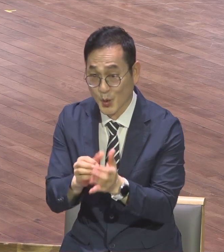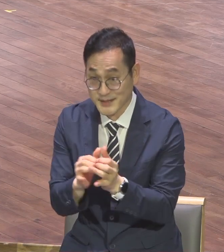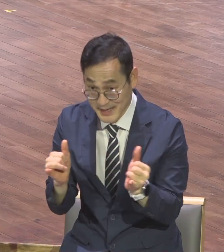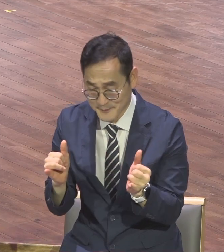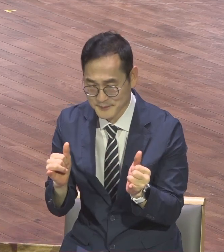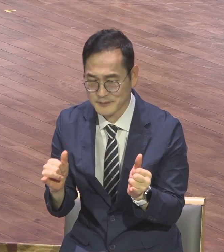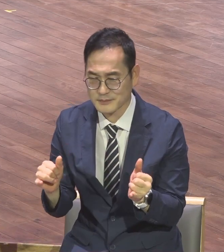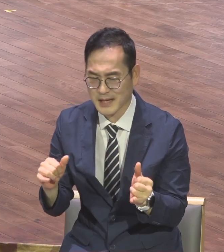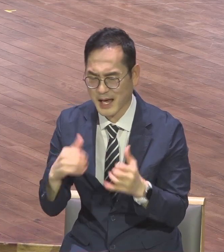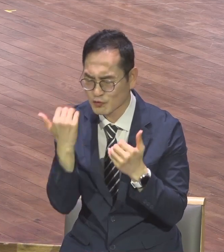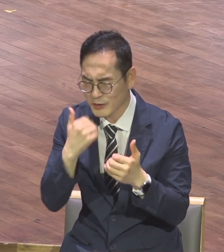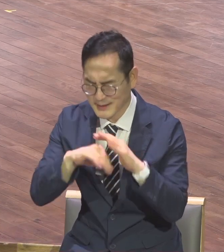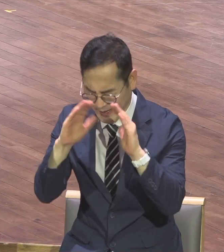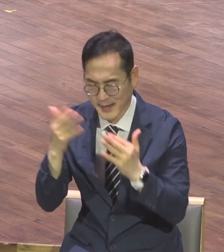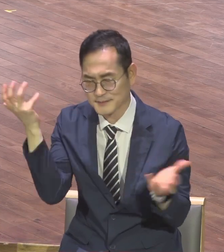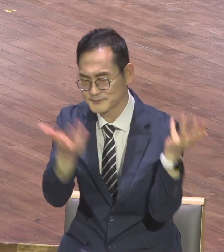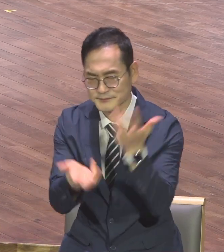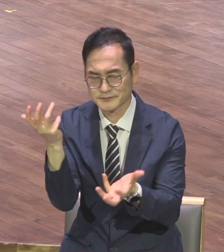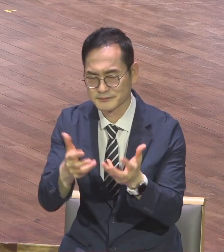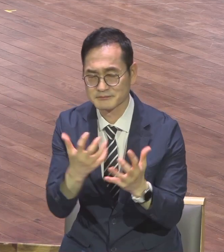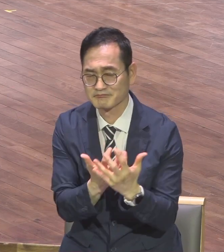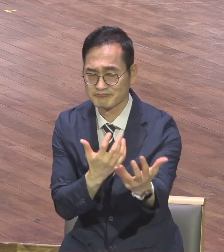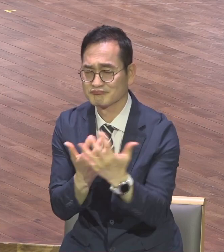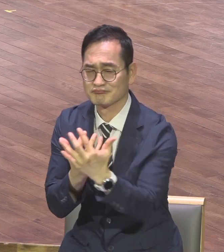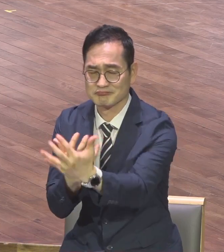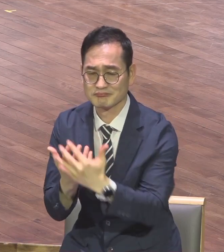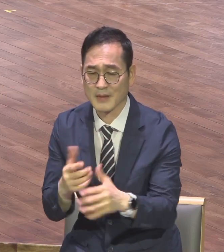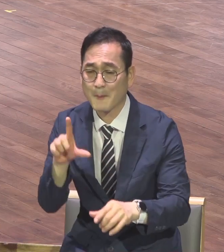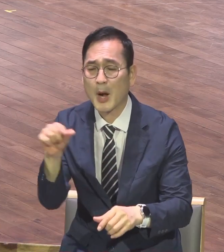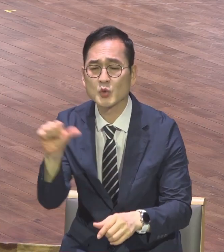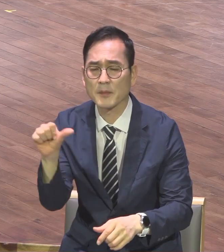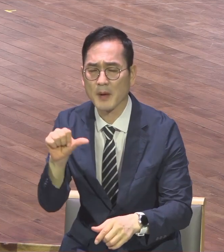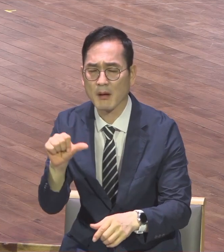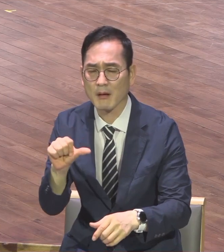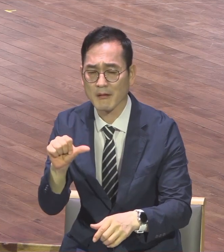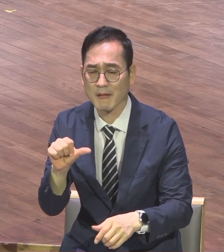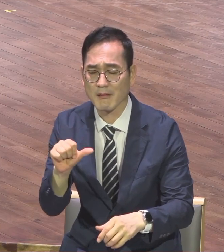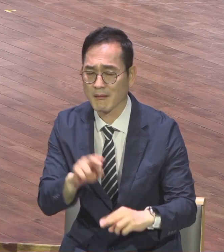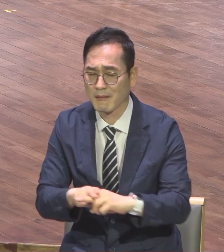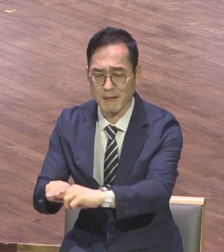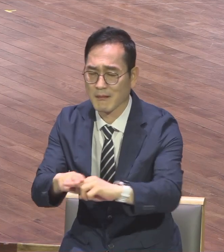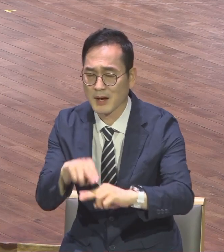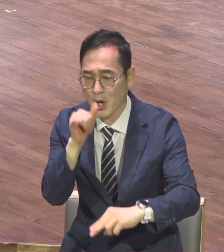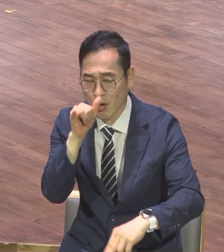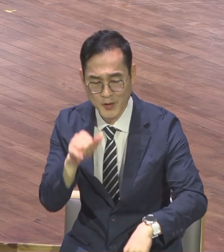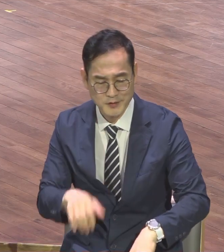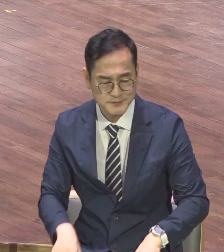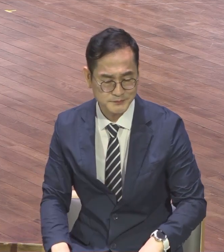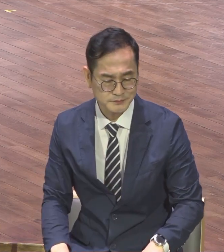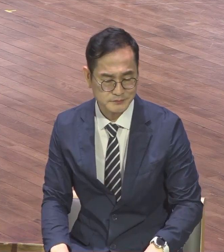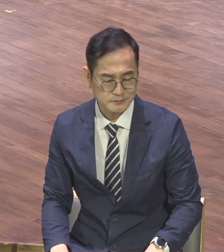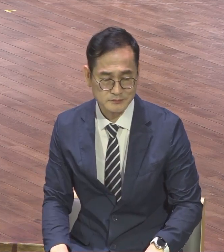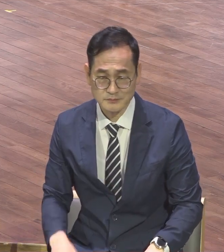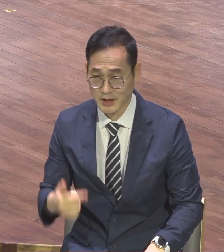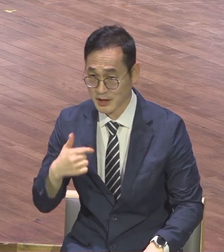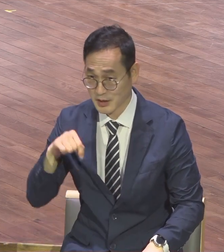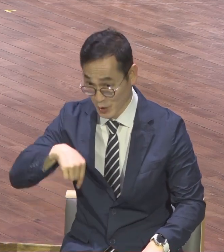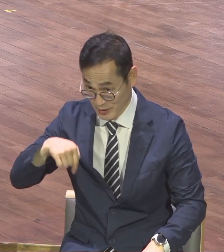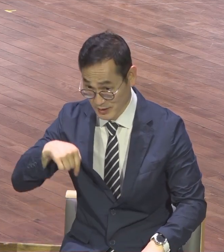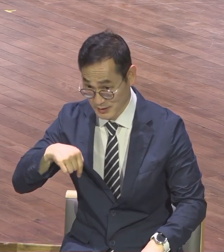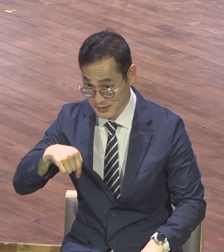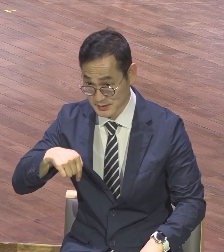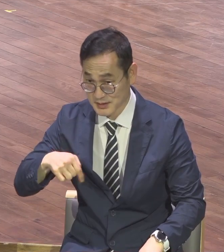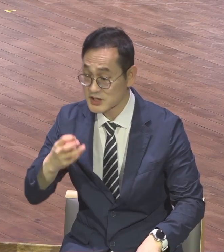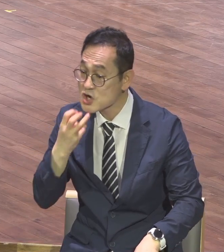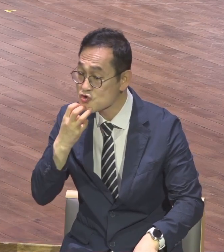다 그렇게 들어올 수가 올 수 있습니다. 우리 교회는 지역 타운입니다. 이 지역은 서울을